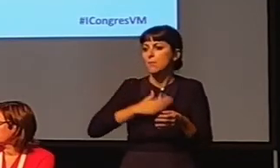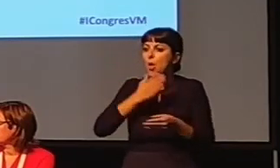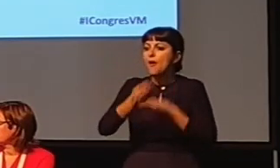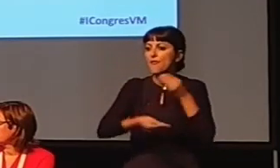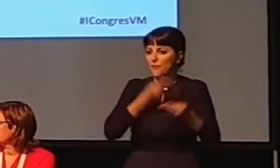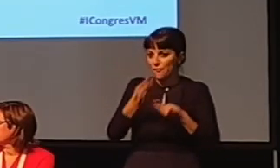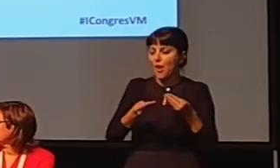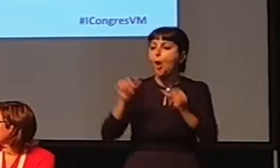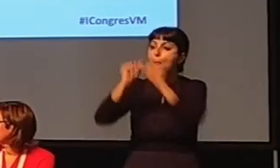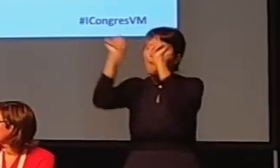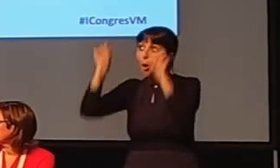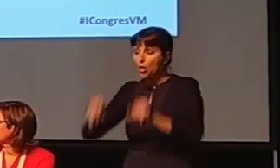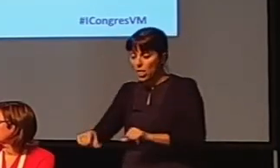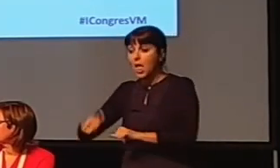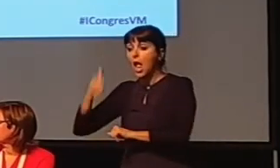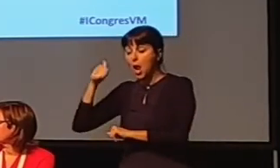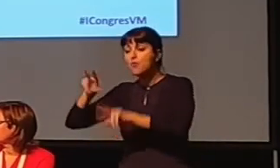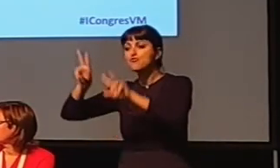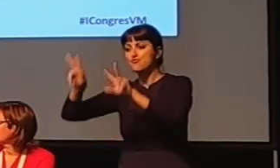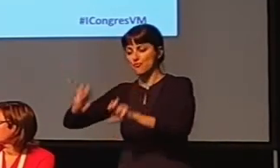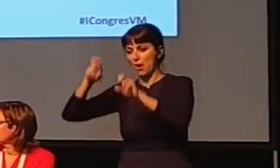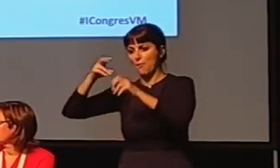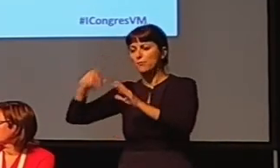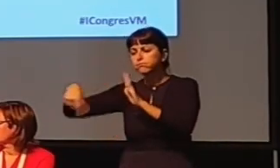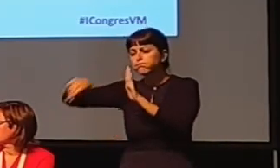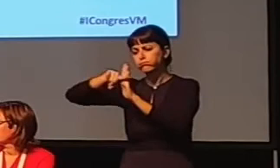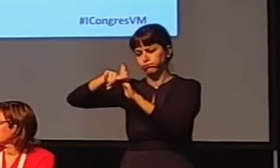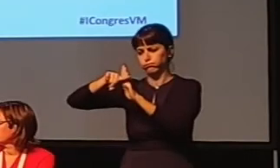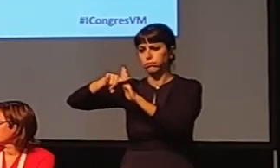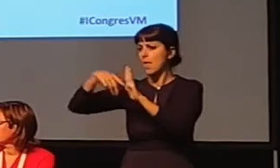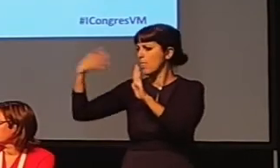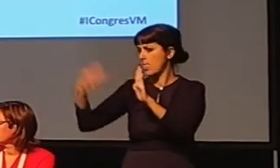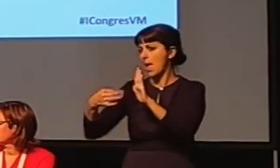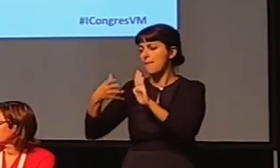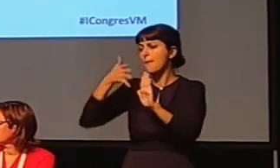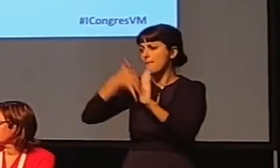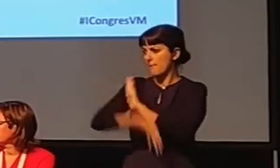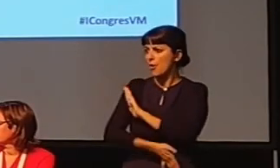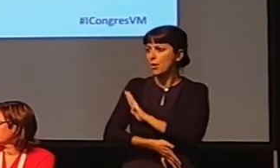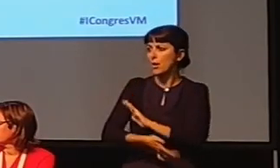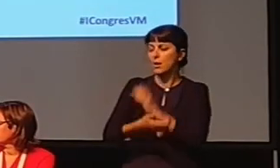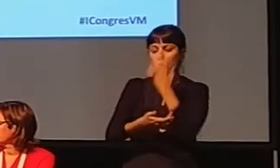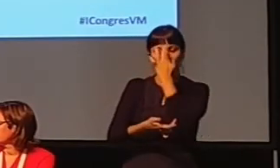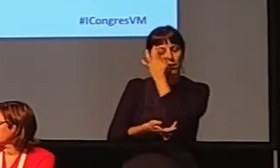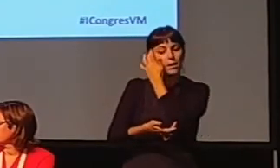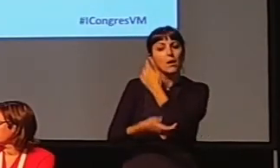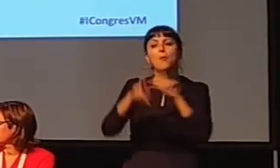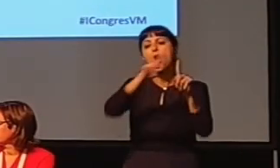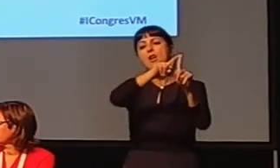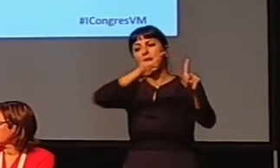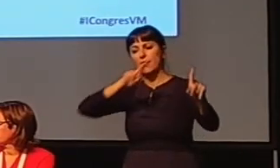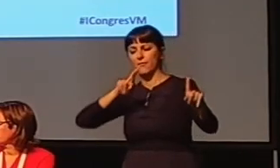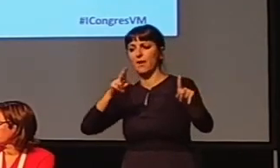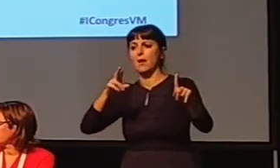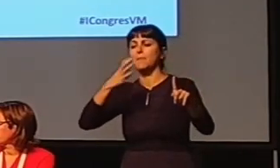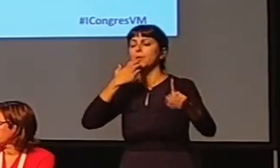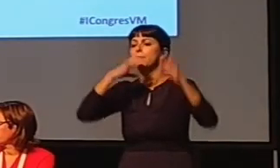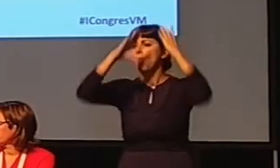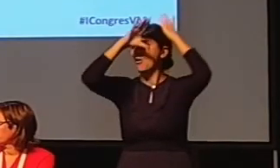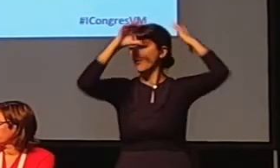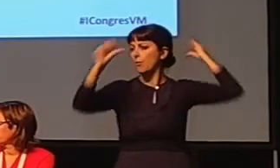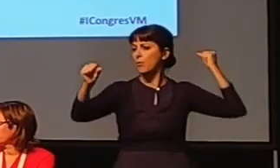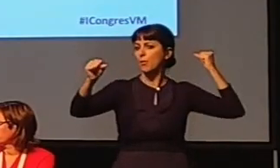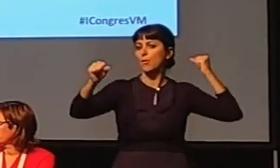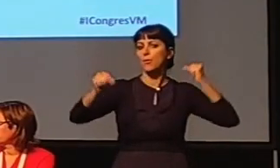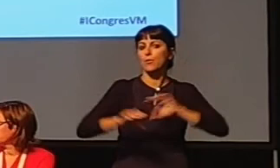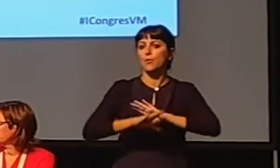en el nou model molt clarament, que és com no es pot seguir tenint una referència com en el nostre protocol operatiu